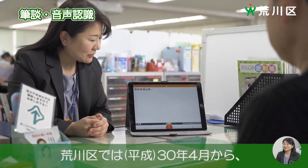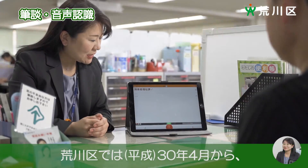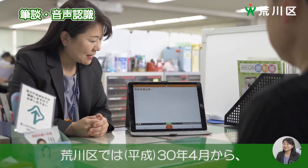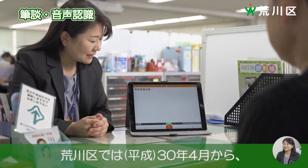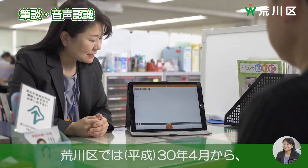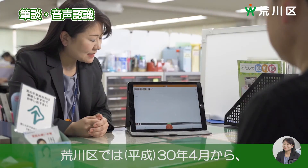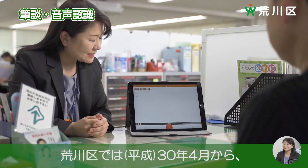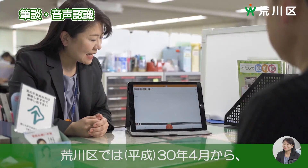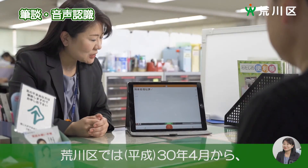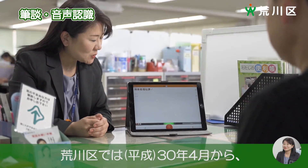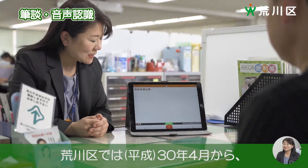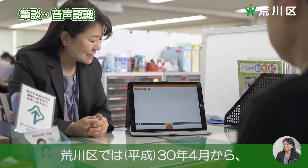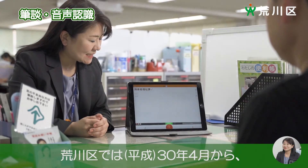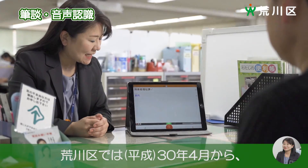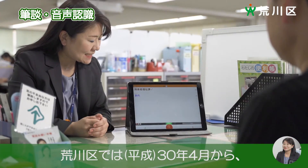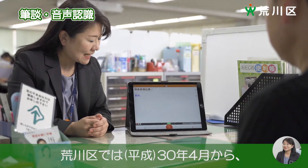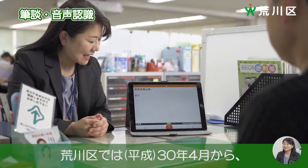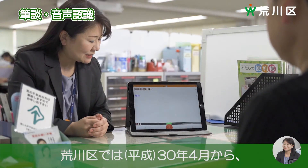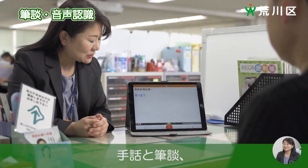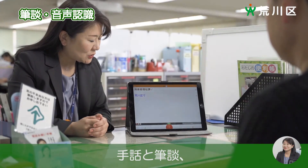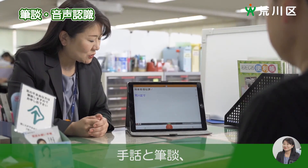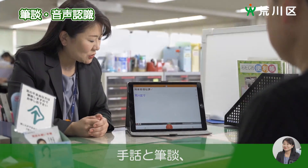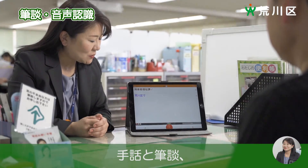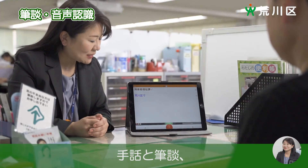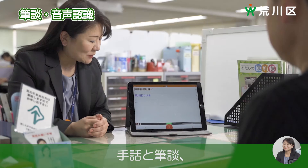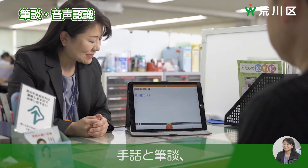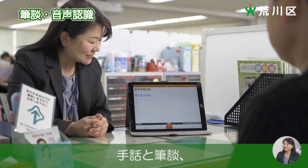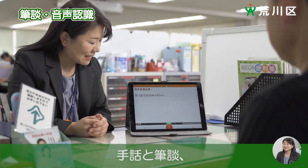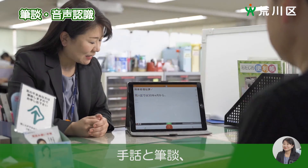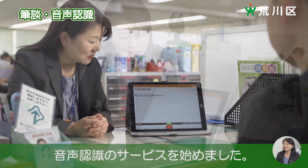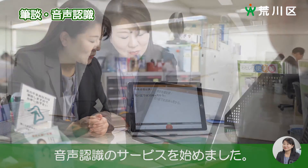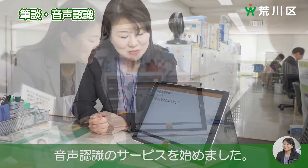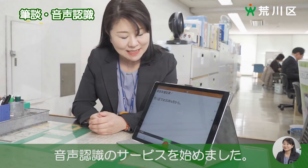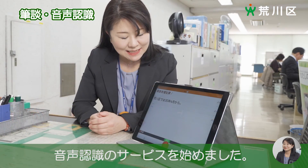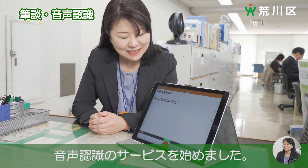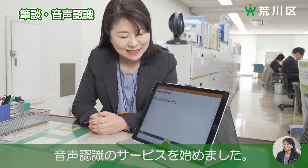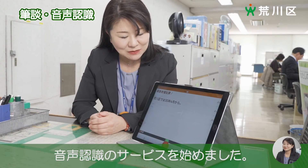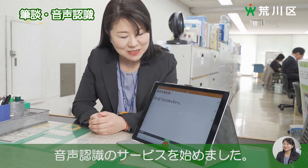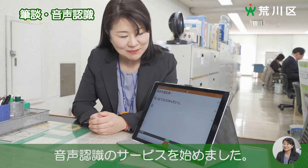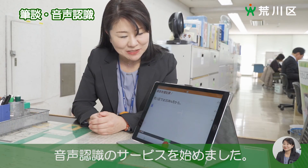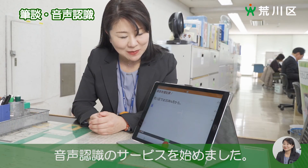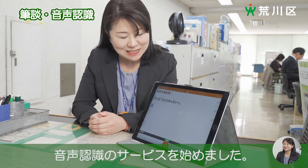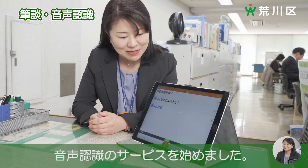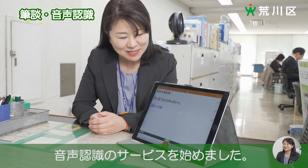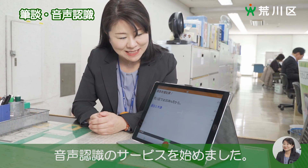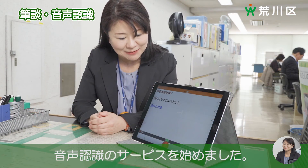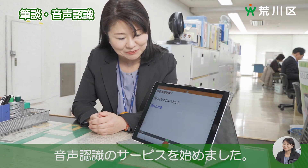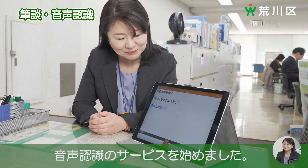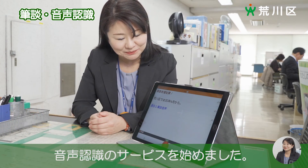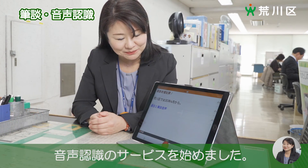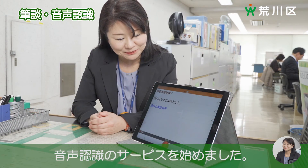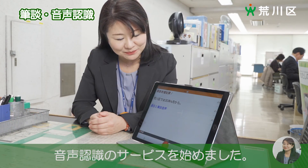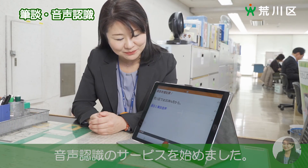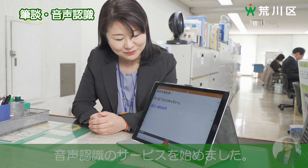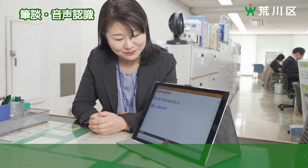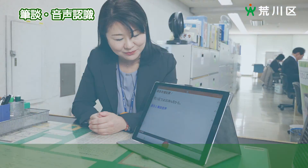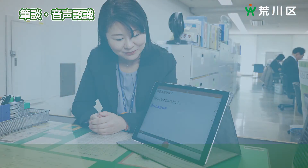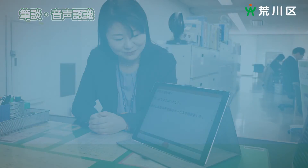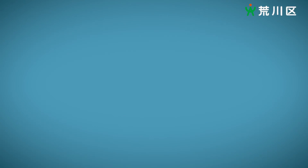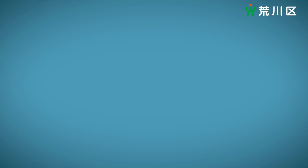荒川区では30年4月から手話と筆談、音声認識のサービスを始めました。